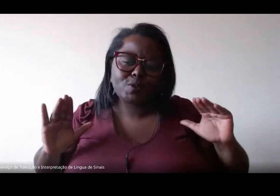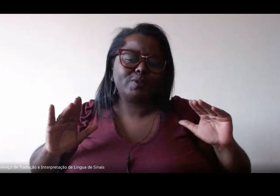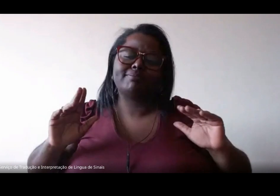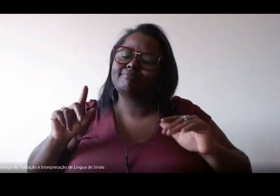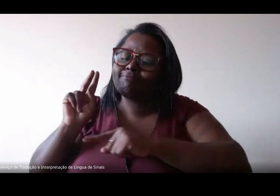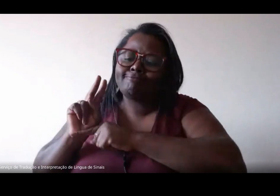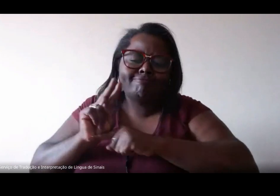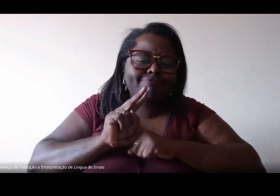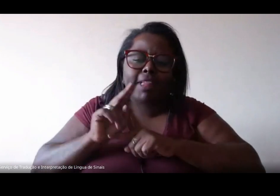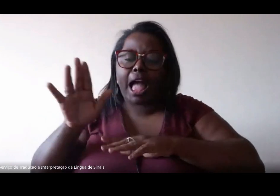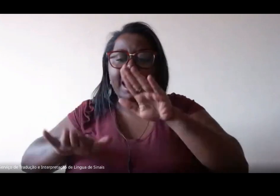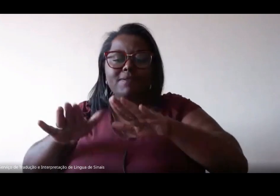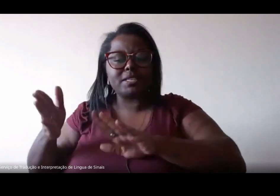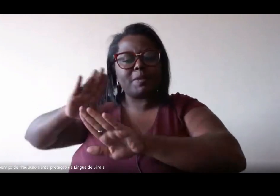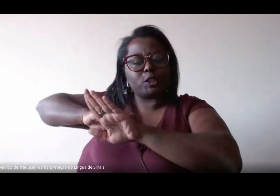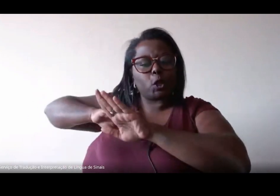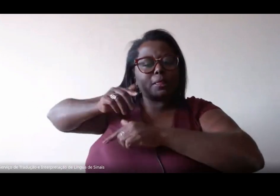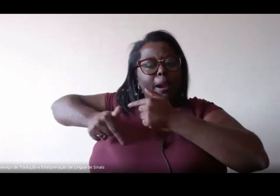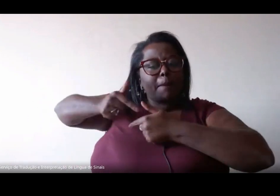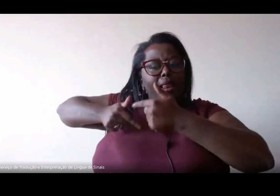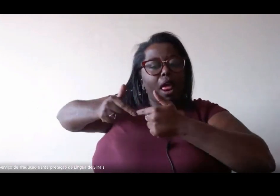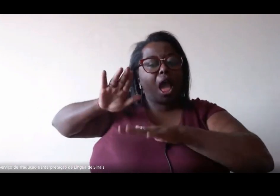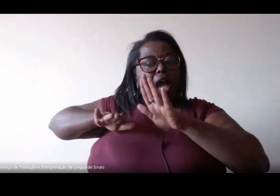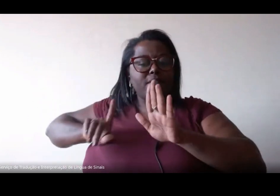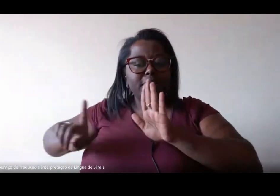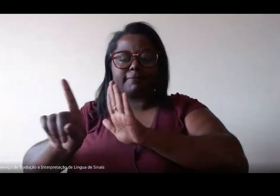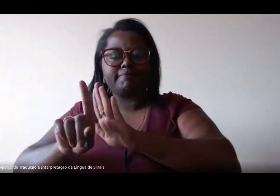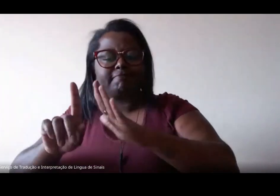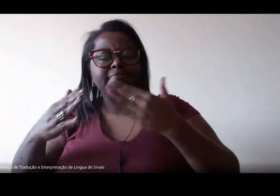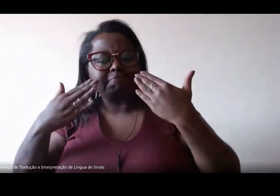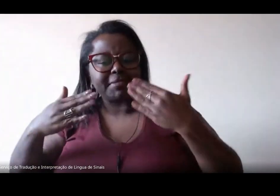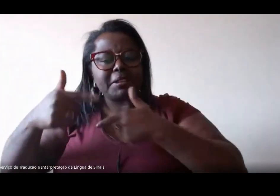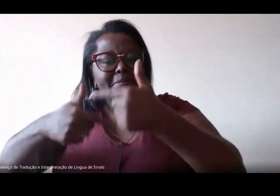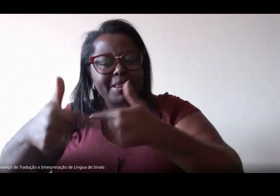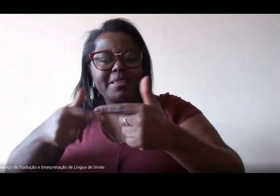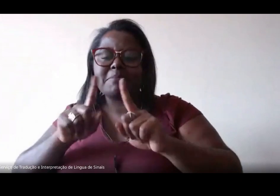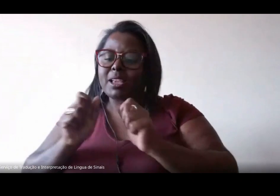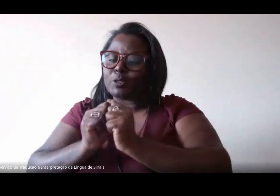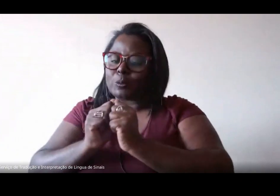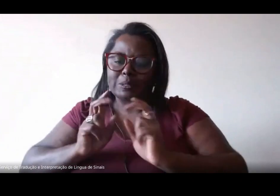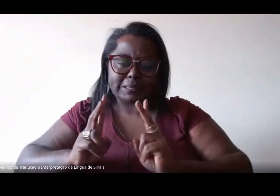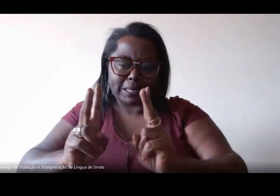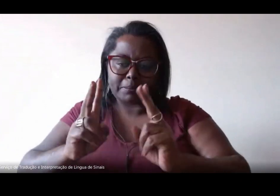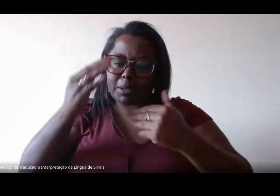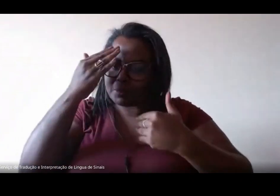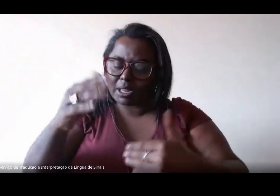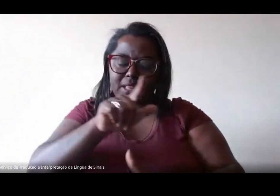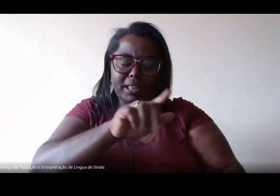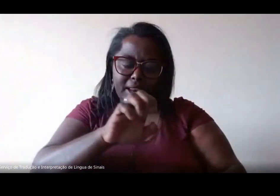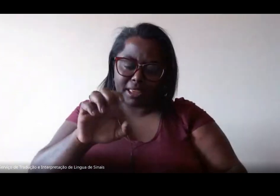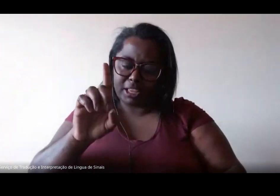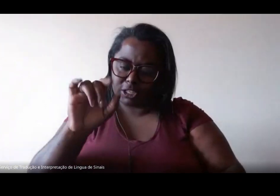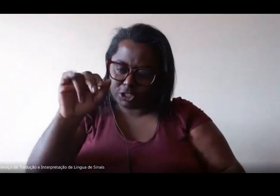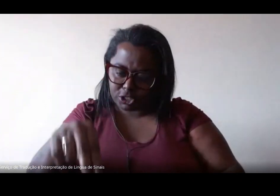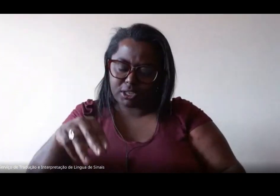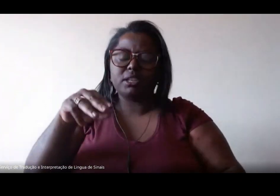aí, às vezes nos bastidores, às vezes na frente do cenário, mas está sempre aí conosco. Obrigada a todo